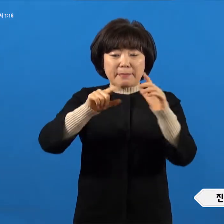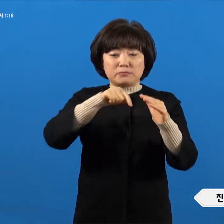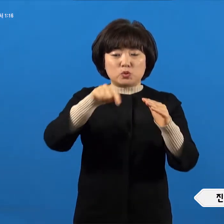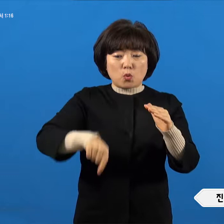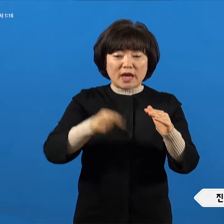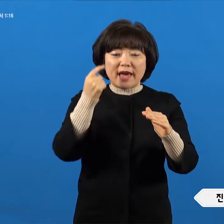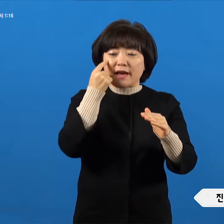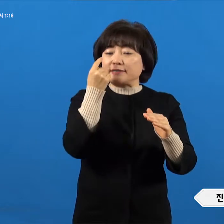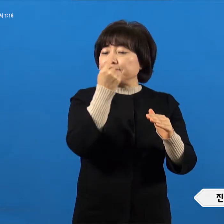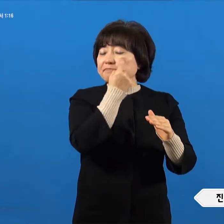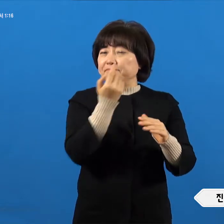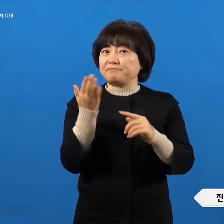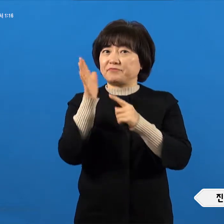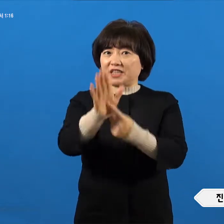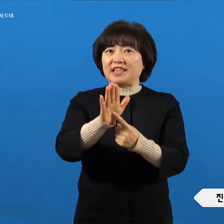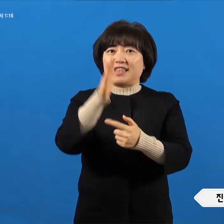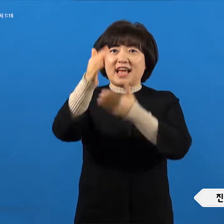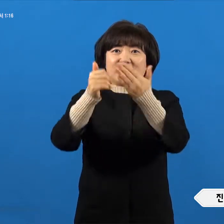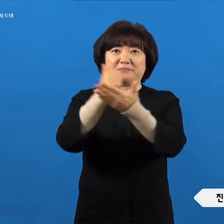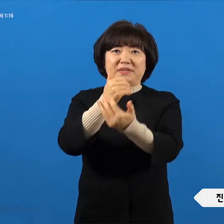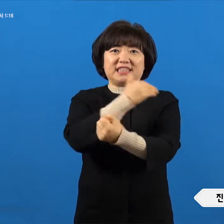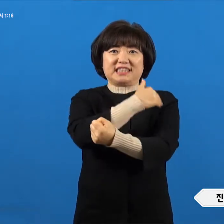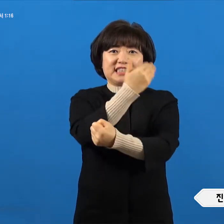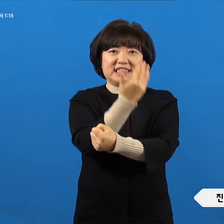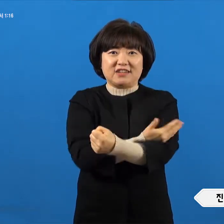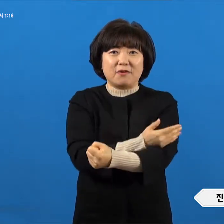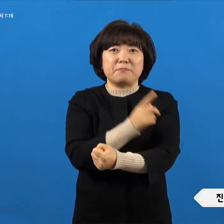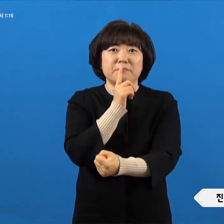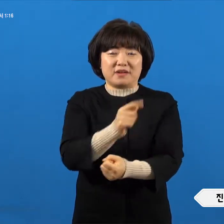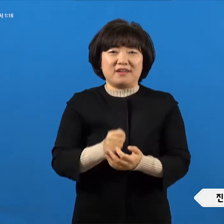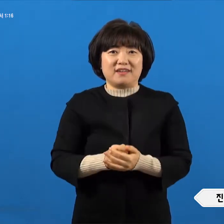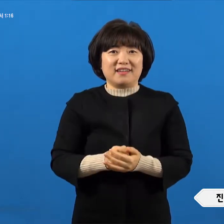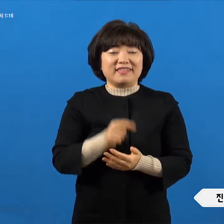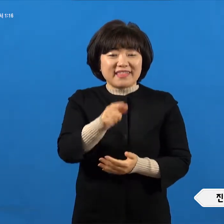증명된 하나님의 능력이라고, 그러므로 내가 이 복음을